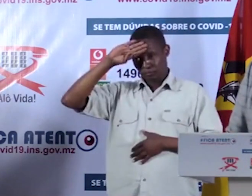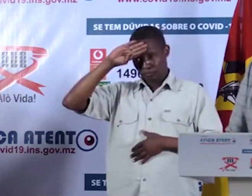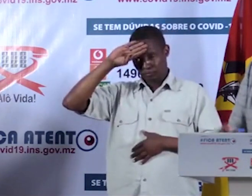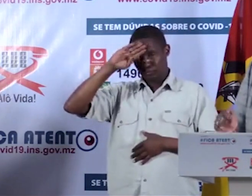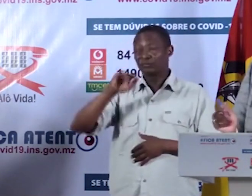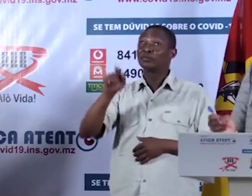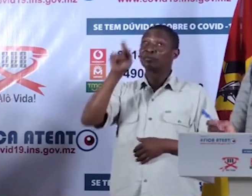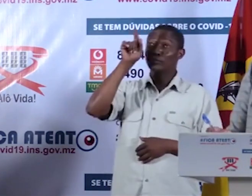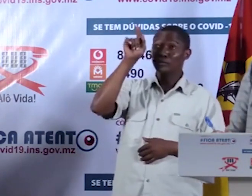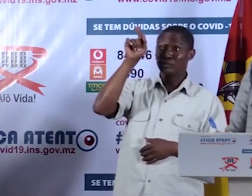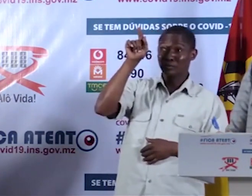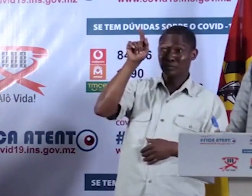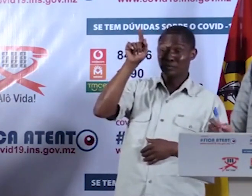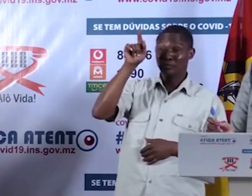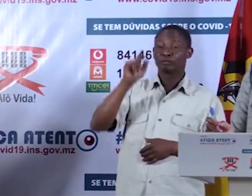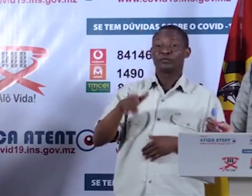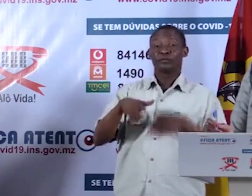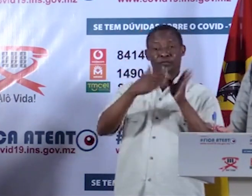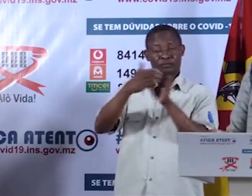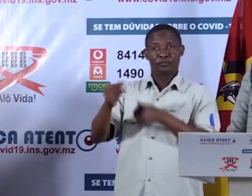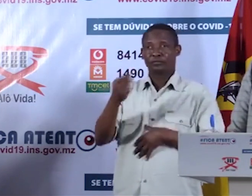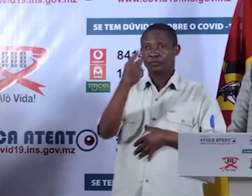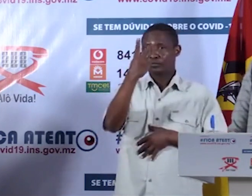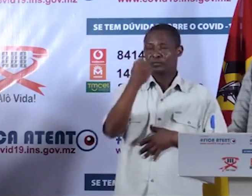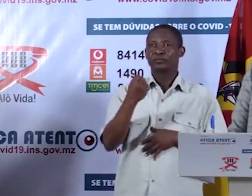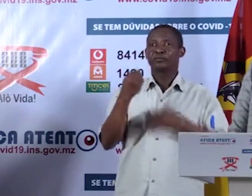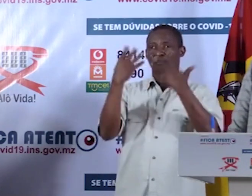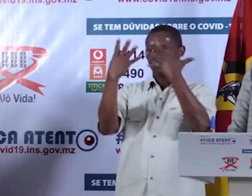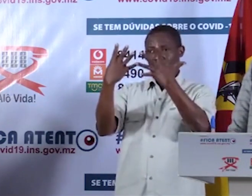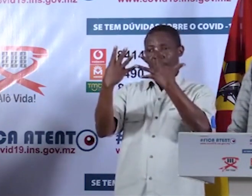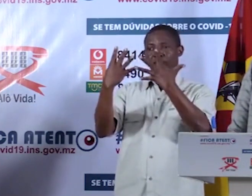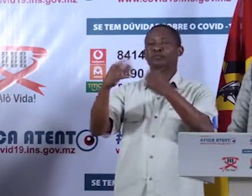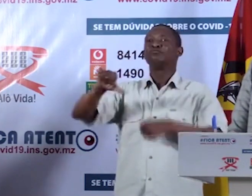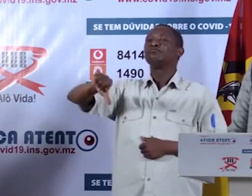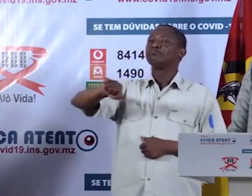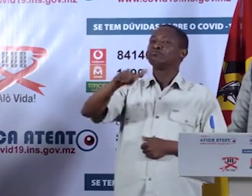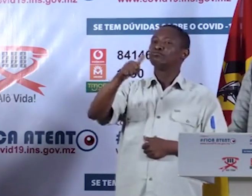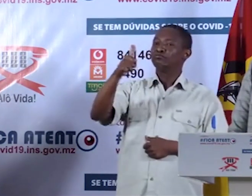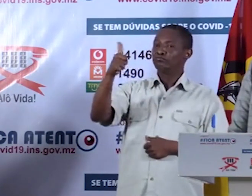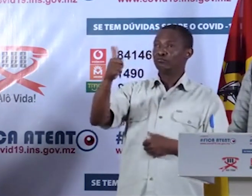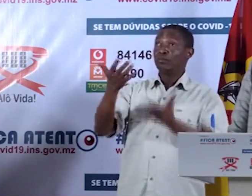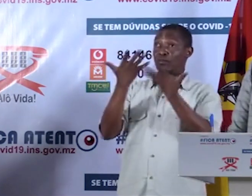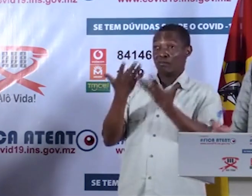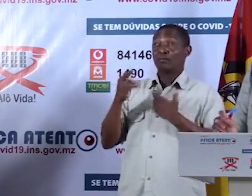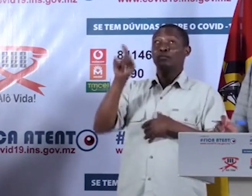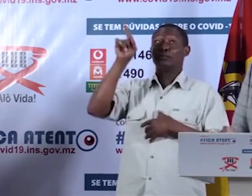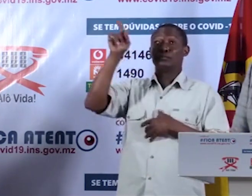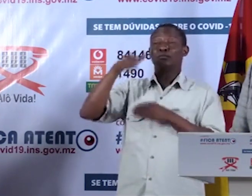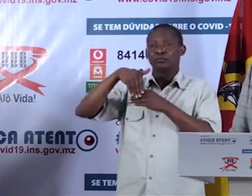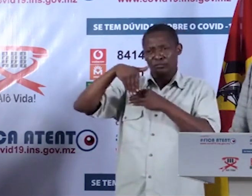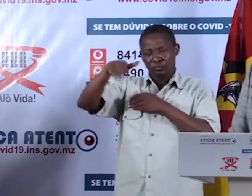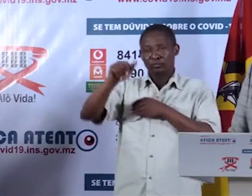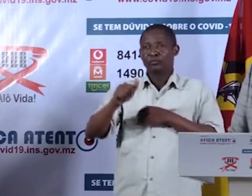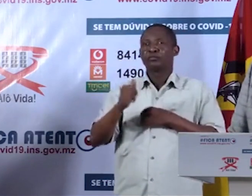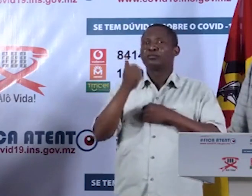dos quais 29 recuperados. Assim, a província continua com 56 casos